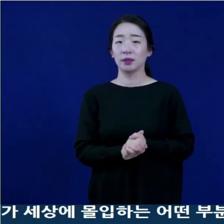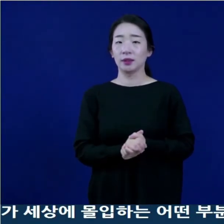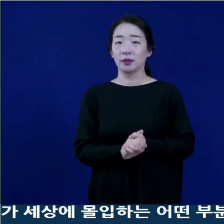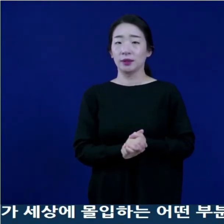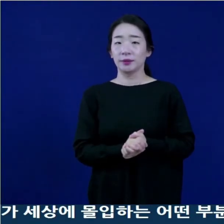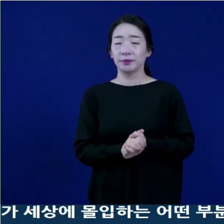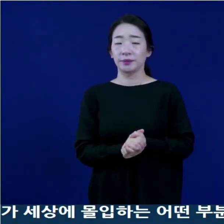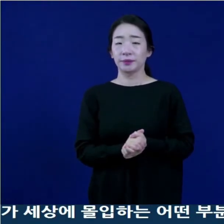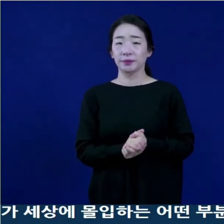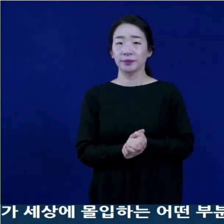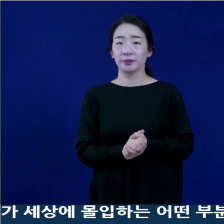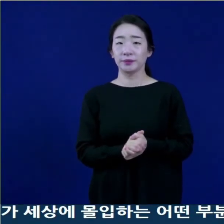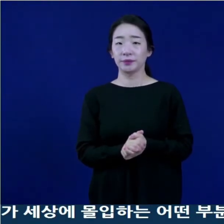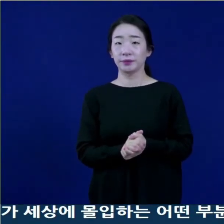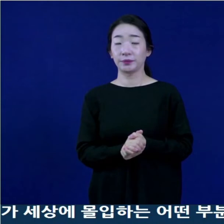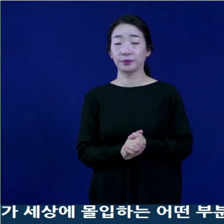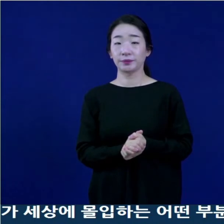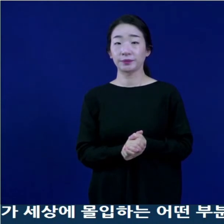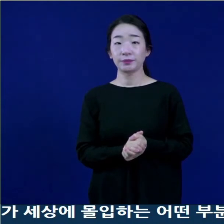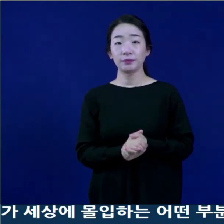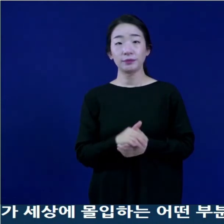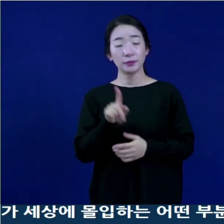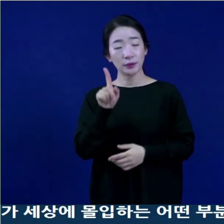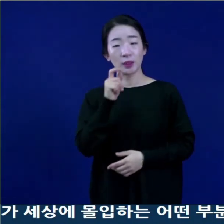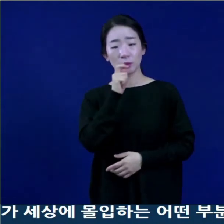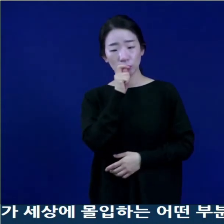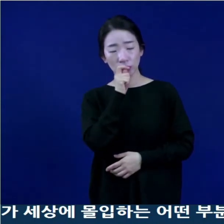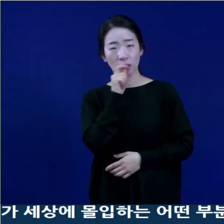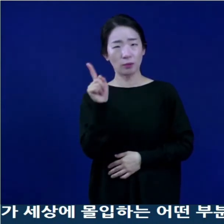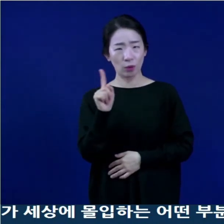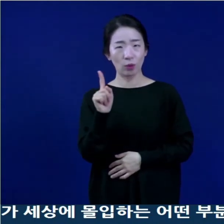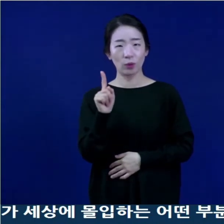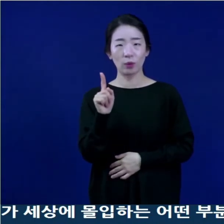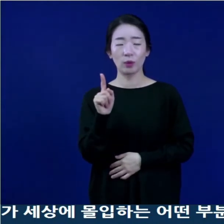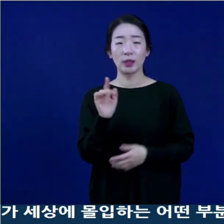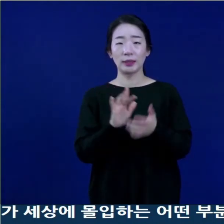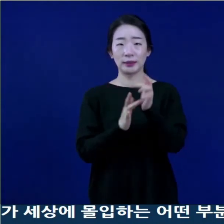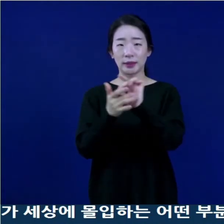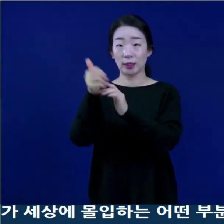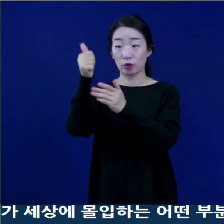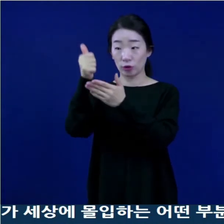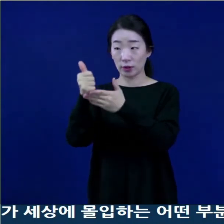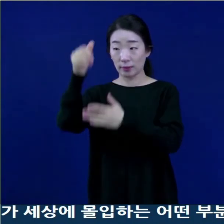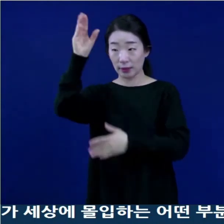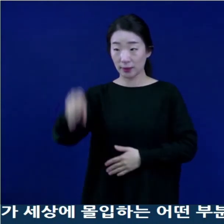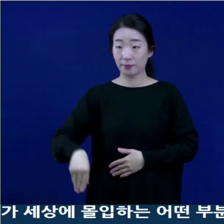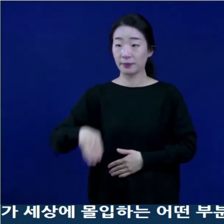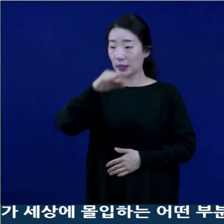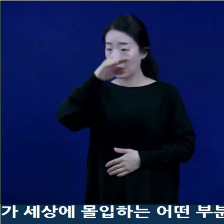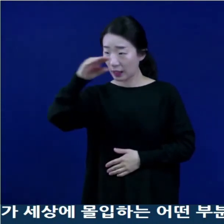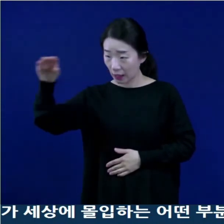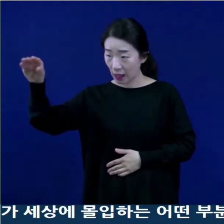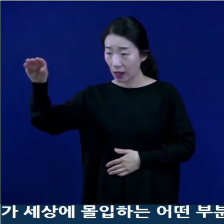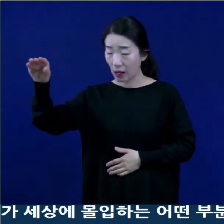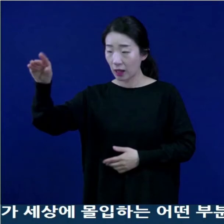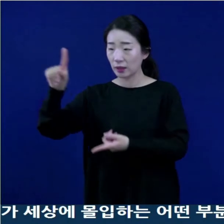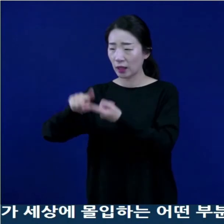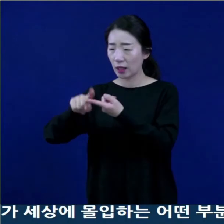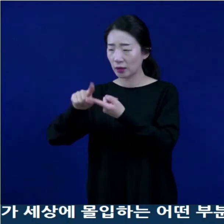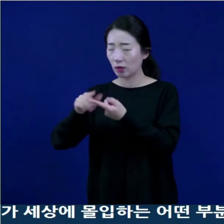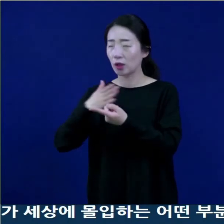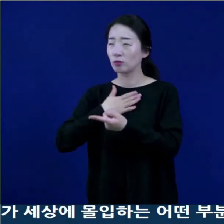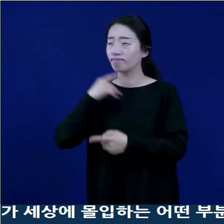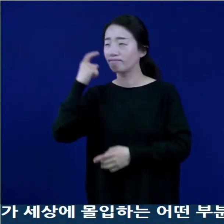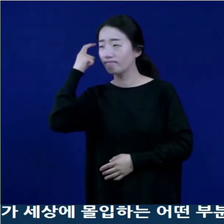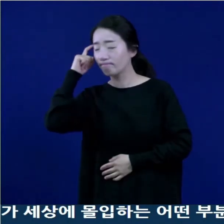이런 묵상을 한번 같이 해봤으면 좋겠습니다. 우리가 예수님과 함께 예수님이 달리셨던 십자가에 예수님에 얹혀져서